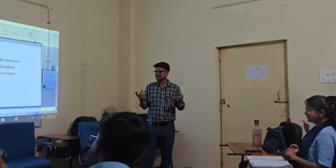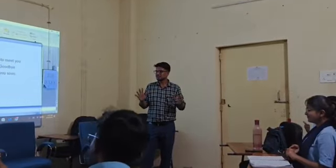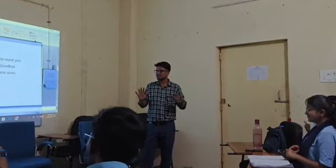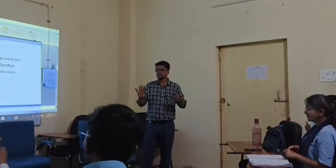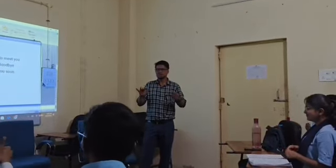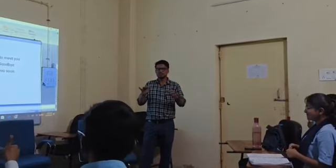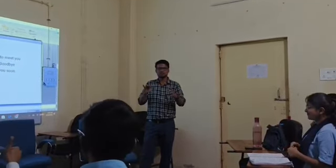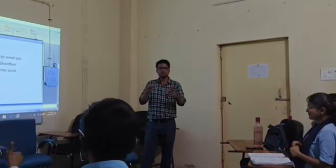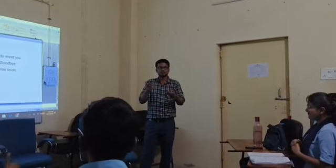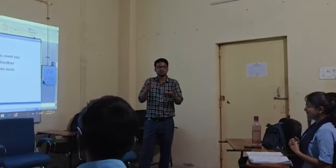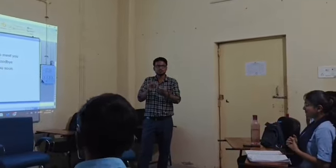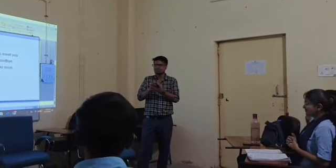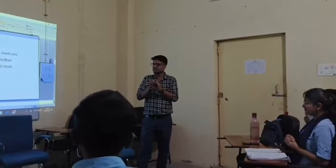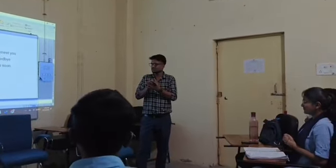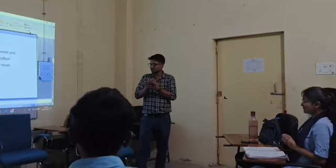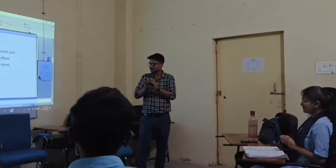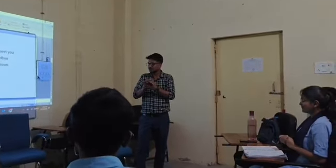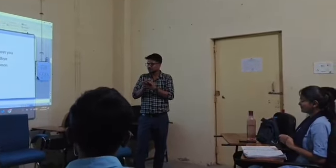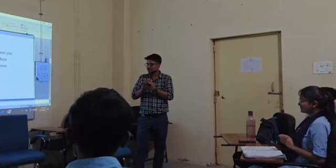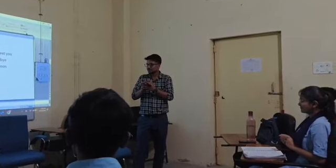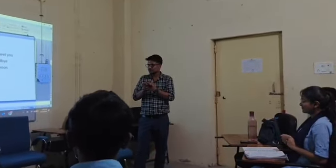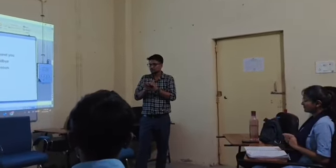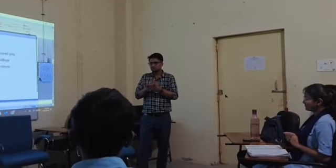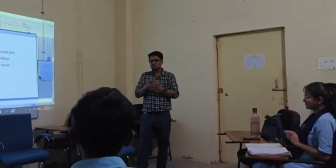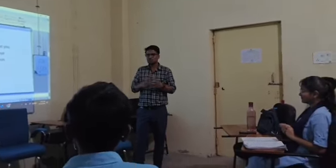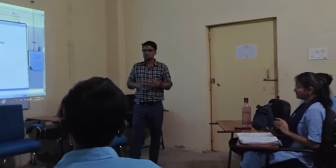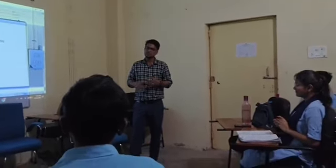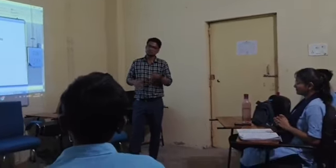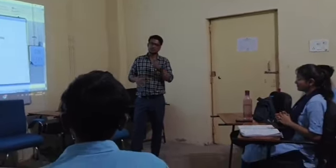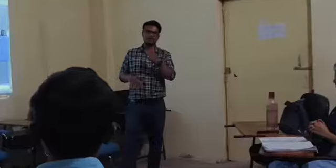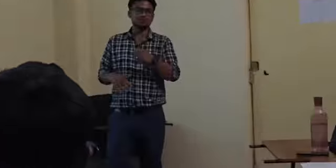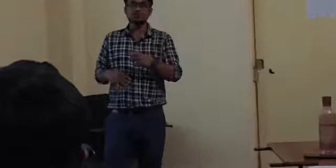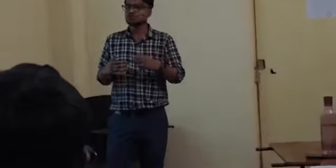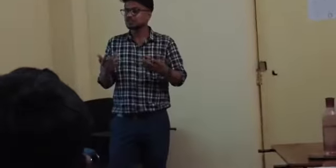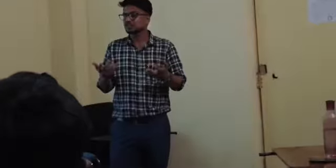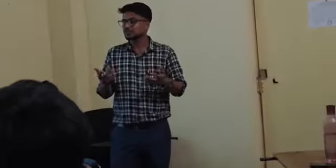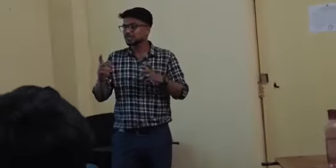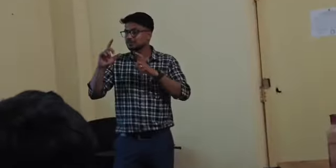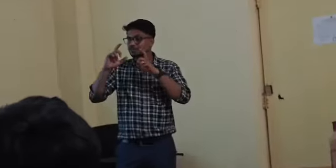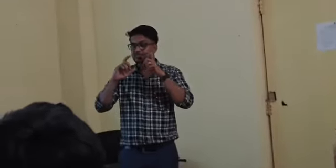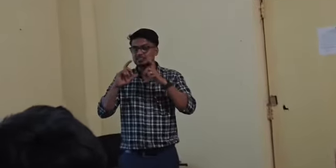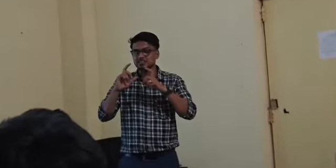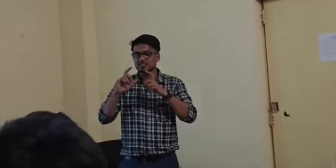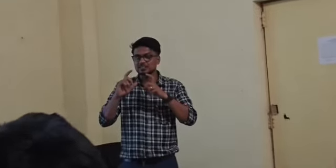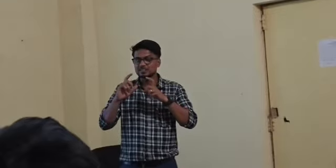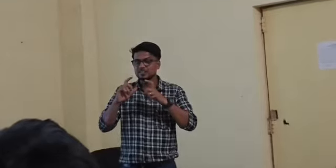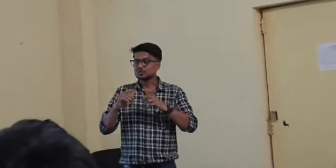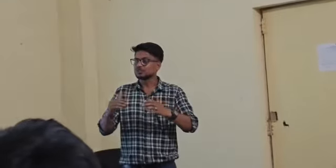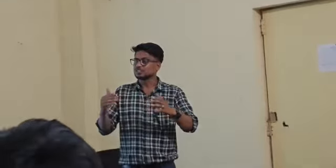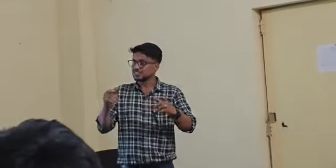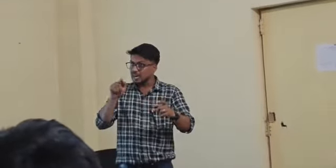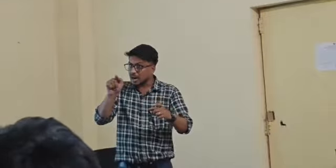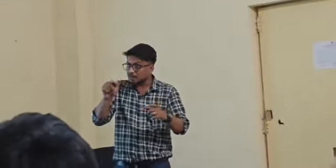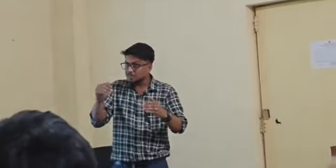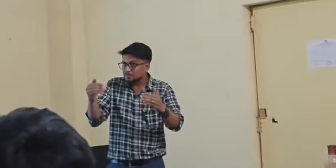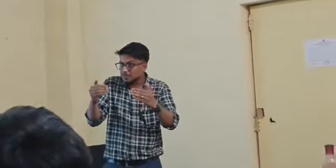समझे? जैसे आप लोग किसी फ्रेंड से मिले तो होता है ना नाइस टू मीट यू, तो कहते एक्सप्रेशन आता है, तो ये आपसे